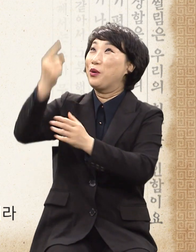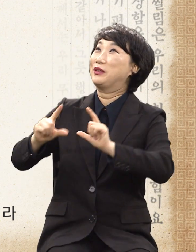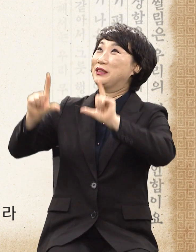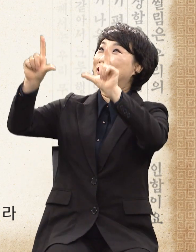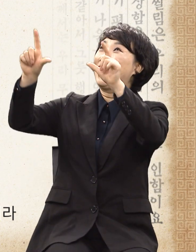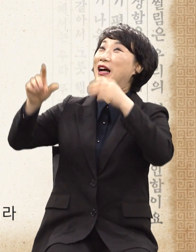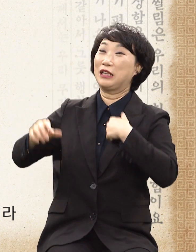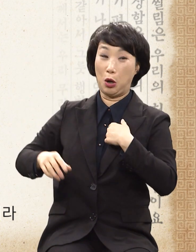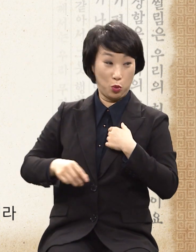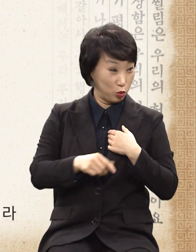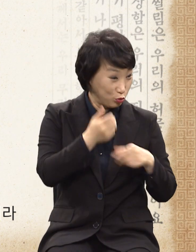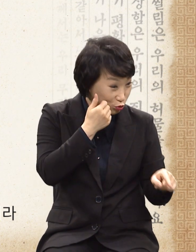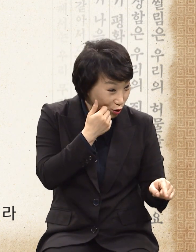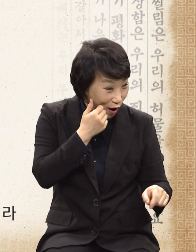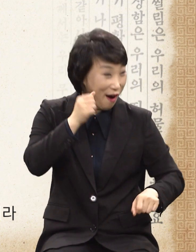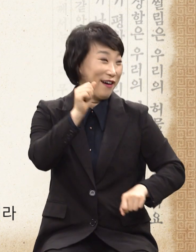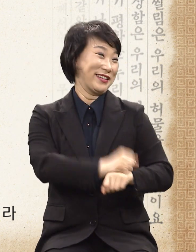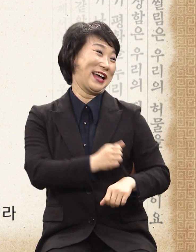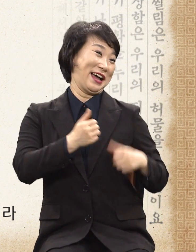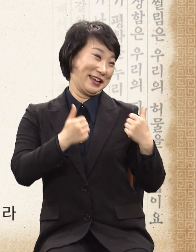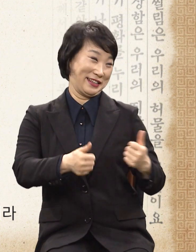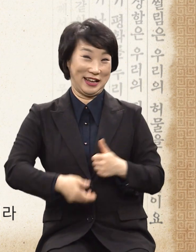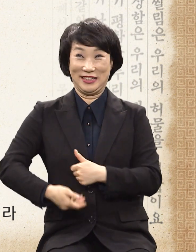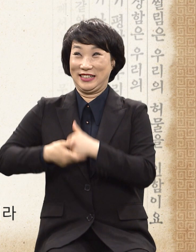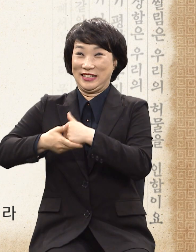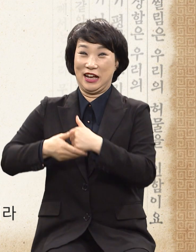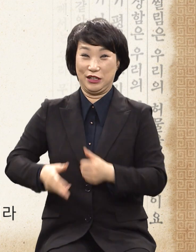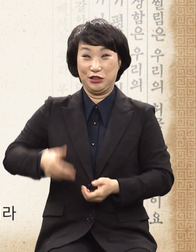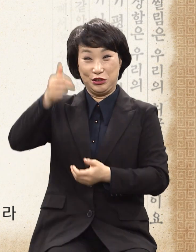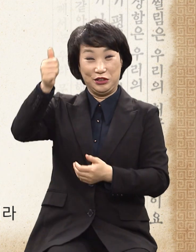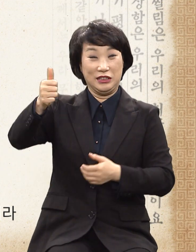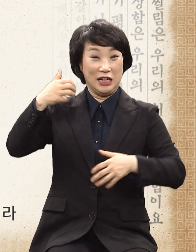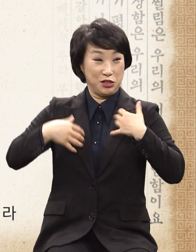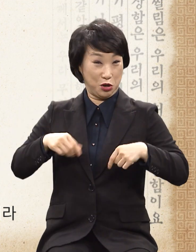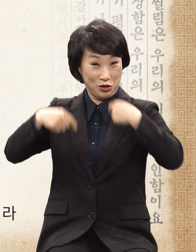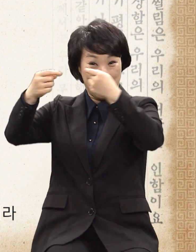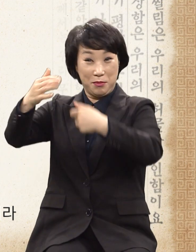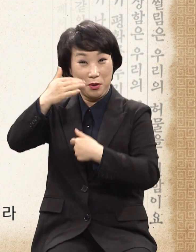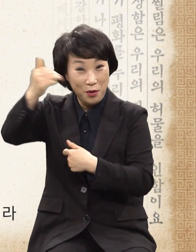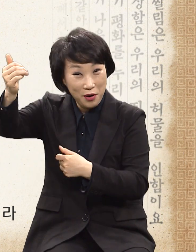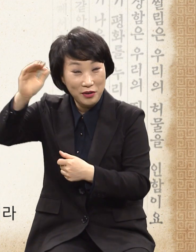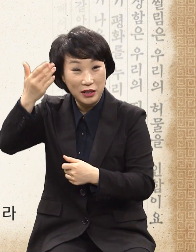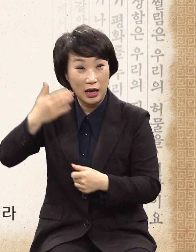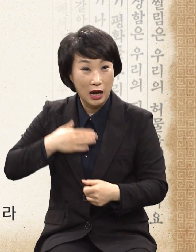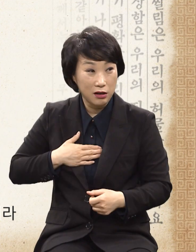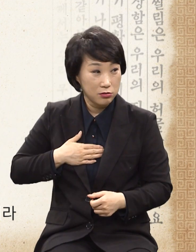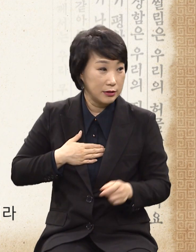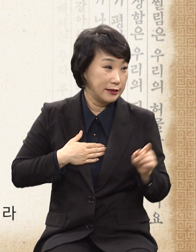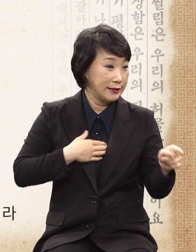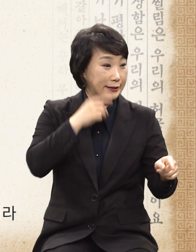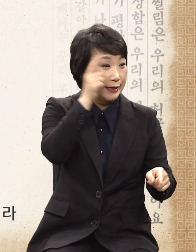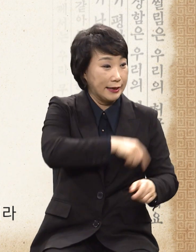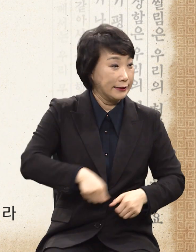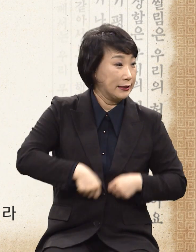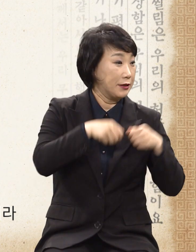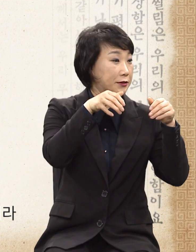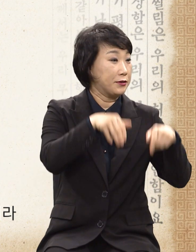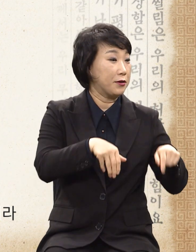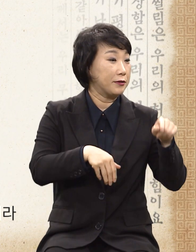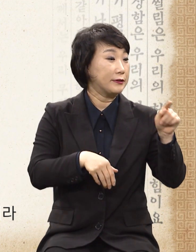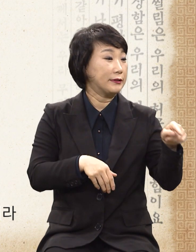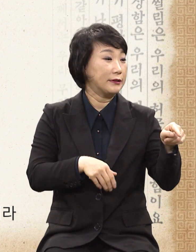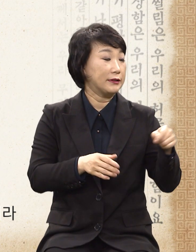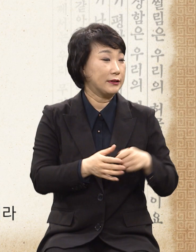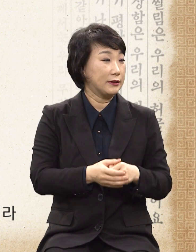그날 잘했다 칭찬받고 주인의 즐거움에 참여할지언정, 악하고 게으른